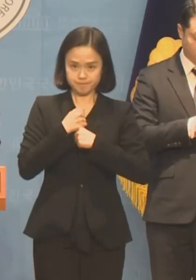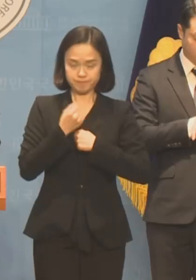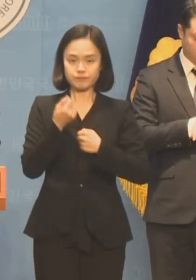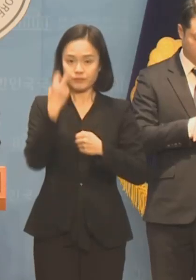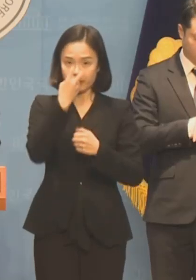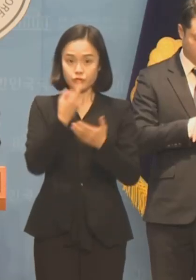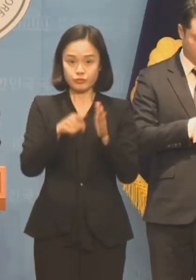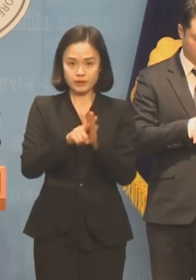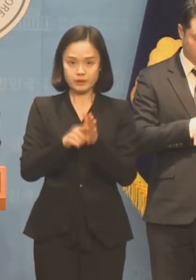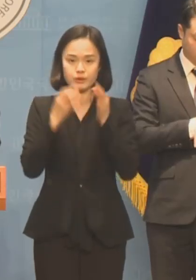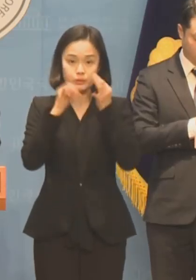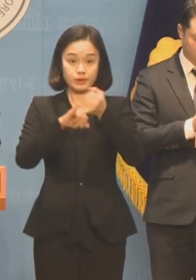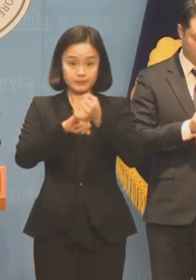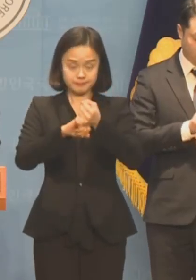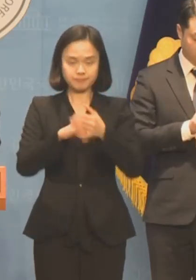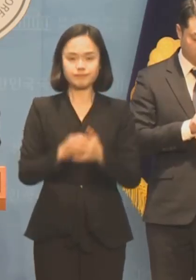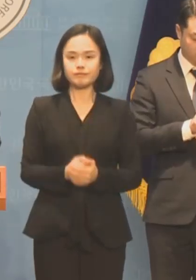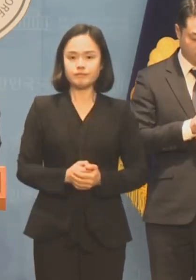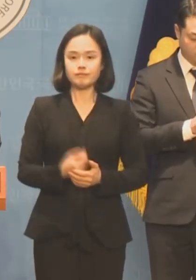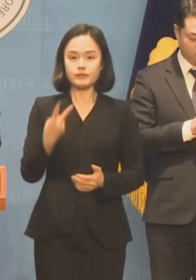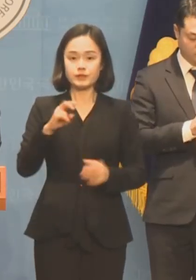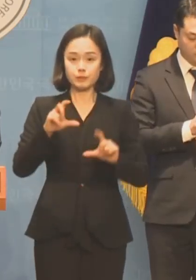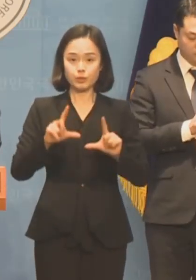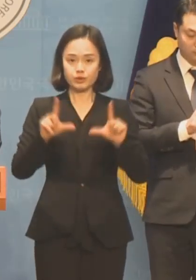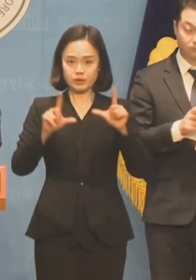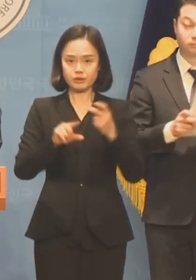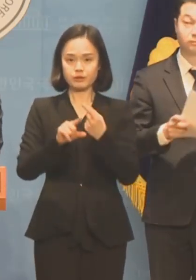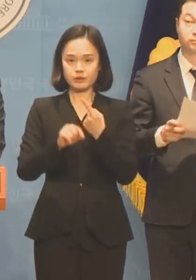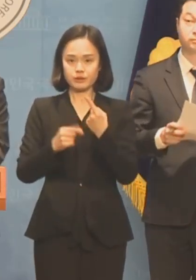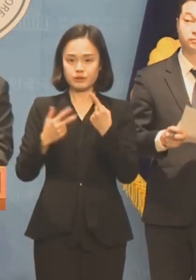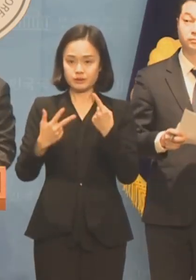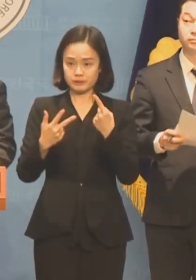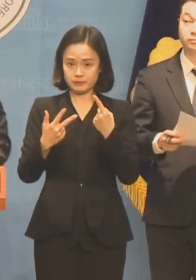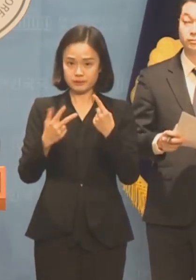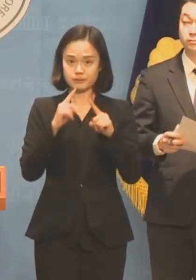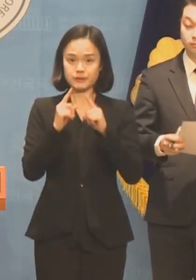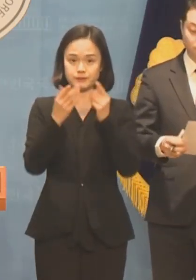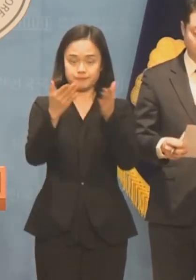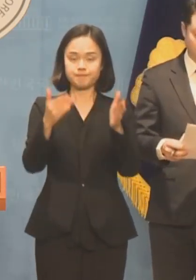10일 더불어민주당 국민소통위원회 허위 조작 감시단.